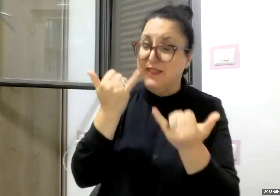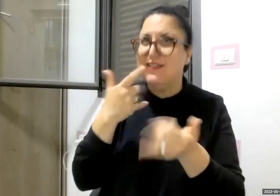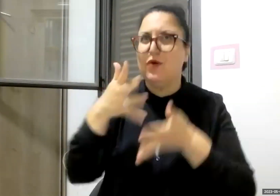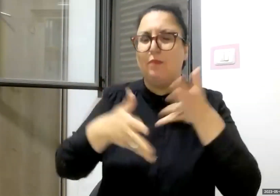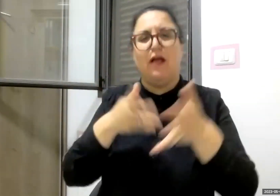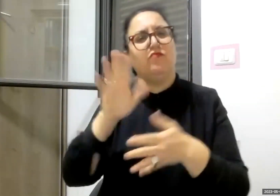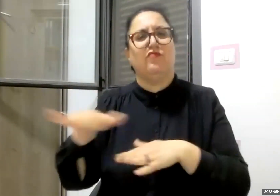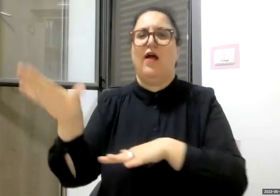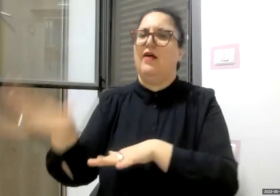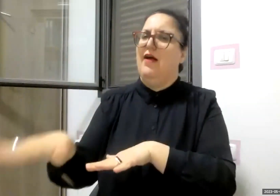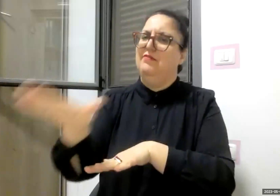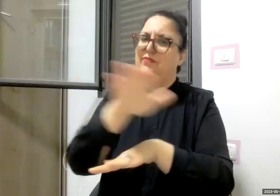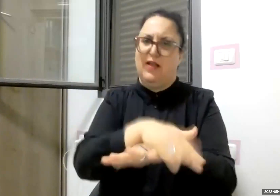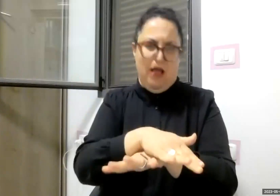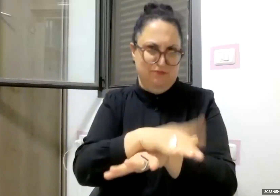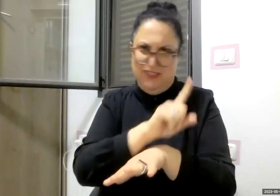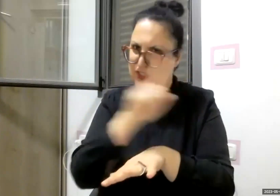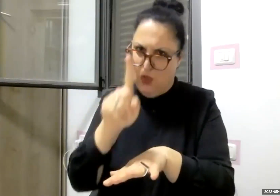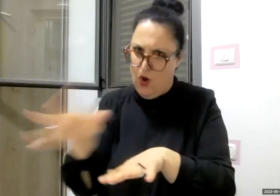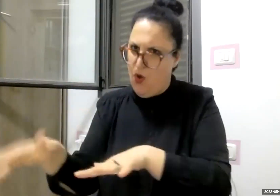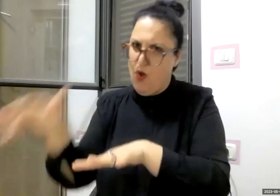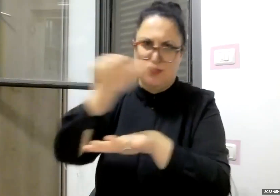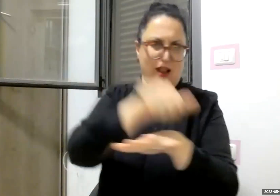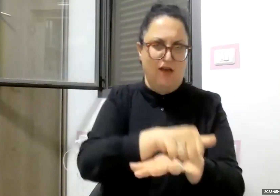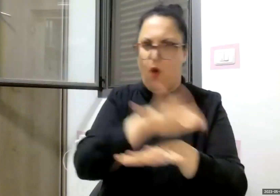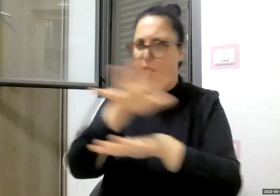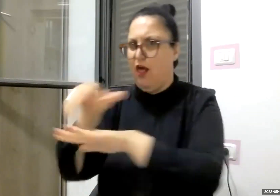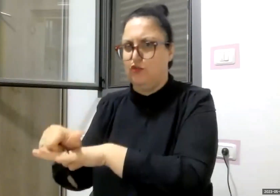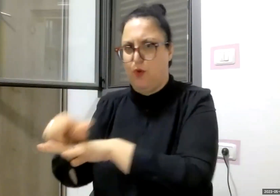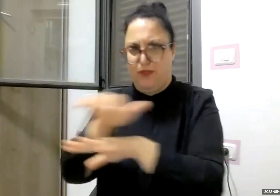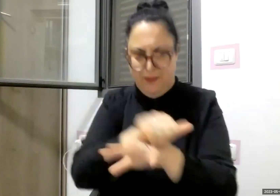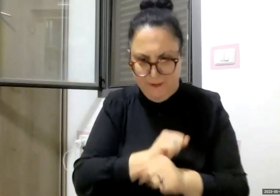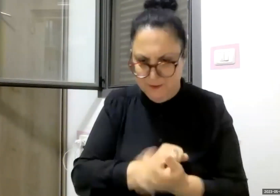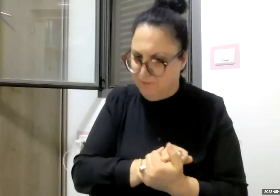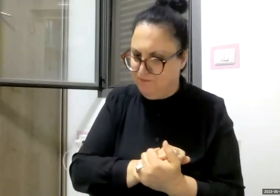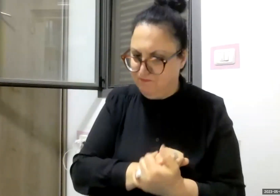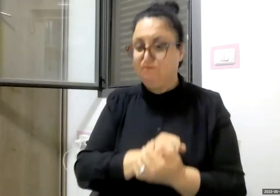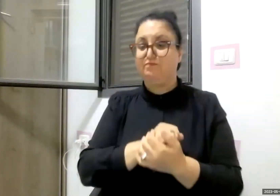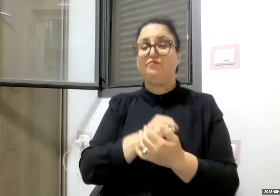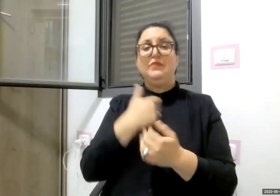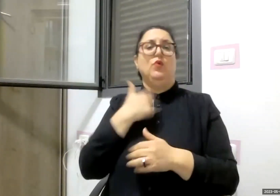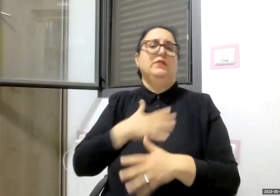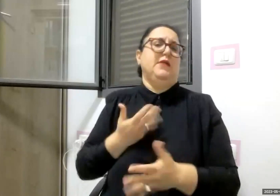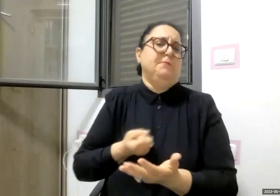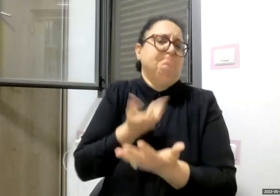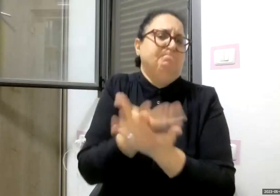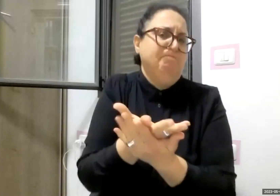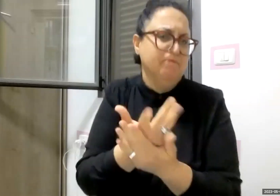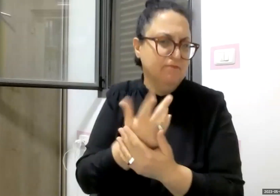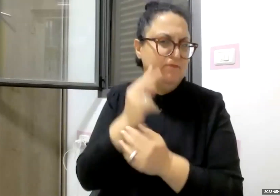תמיד אני אומרת שאפשר גם וגם, זה לא, שום דבר לא צריך לבוא על חשבון השני. אני כן